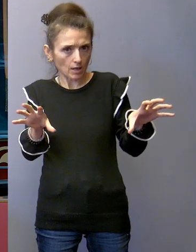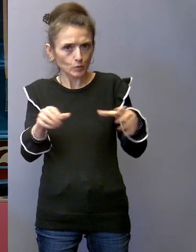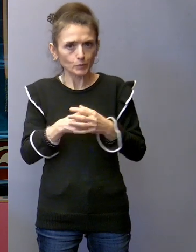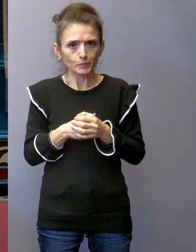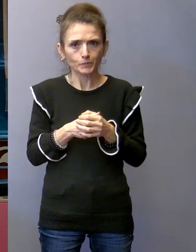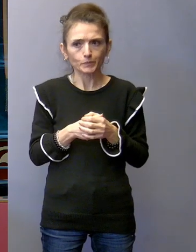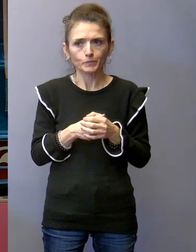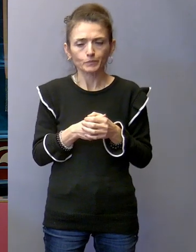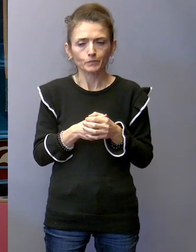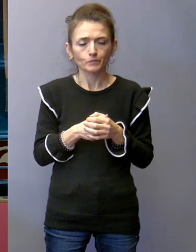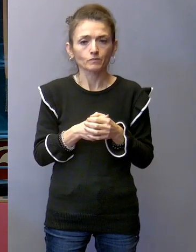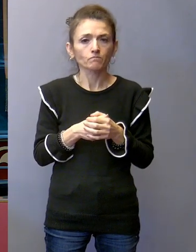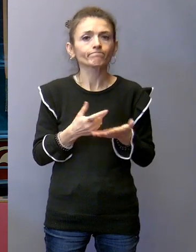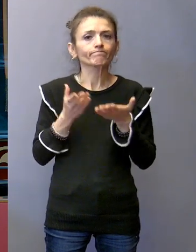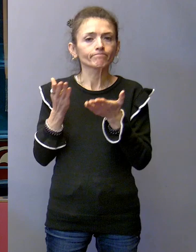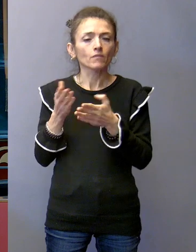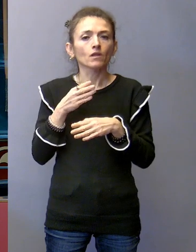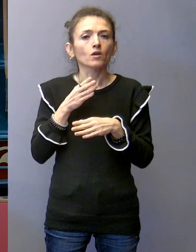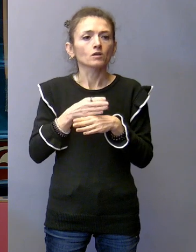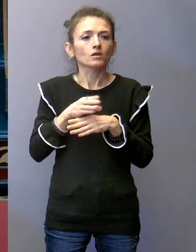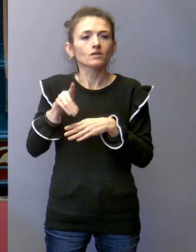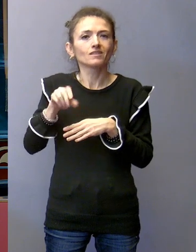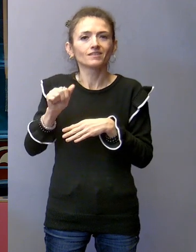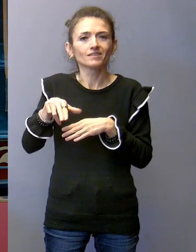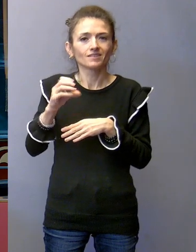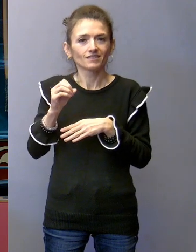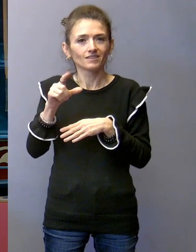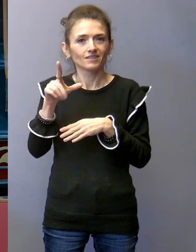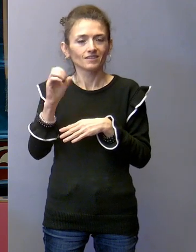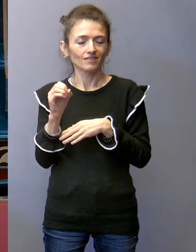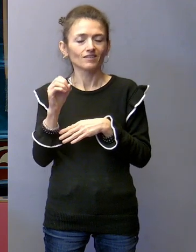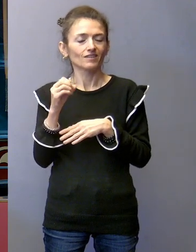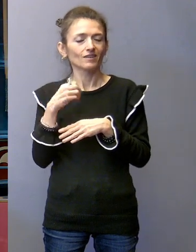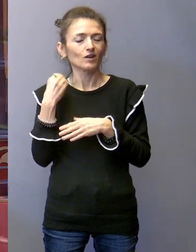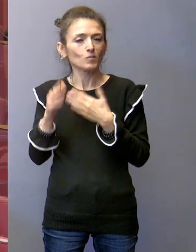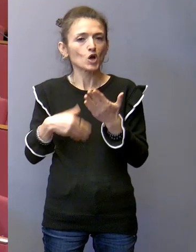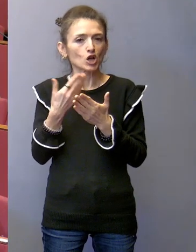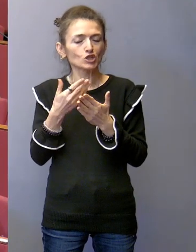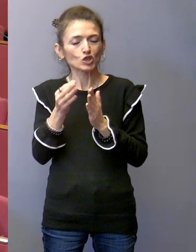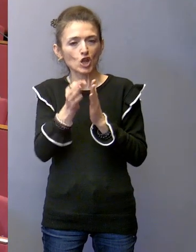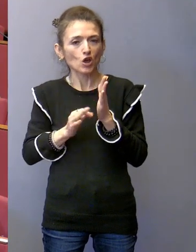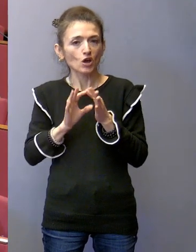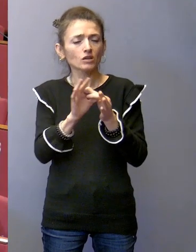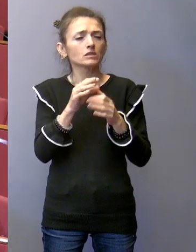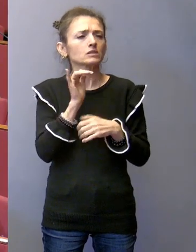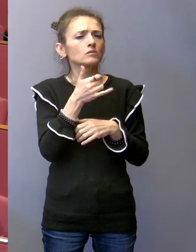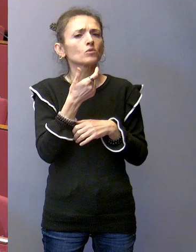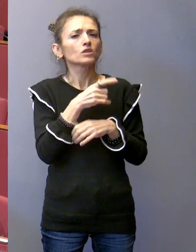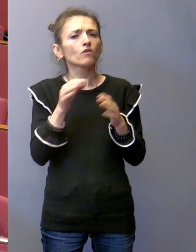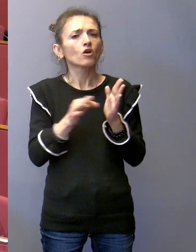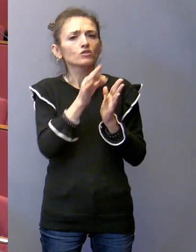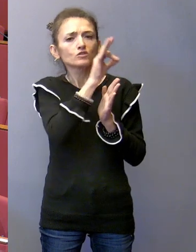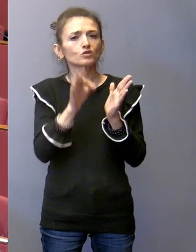prego consigliere Pandolfo per mozione d'ordine Ma sì perché sull'ordine del giorno 5 ho ricevuto da parte